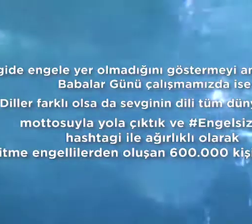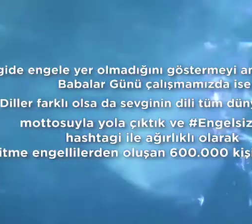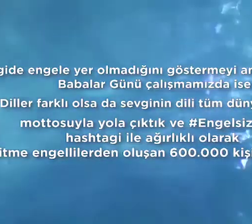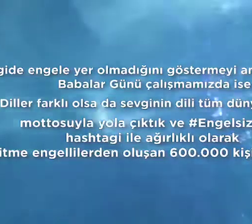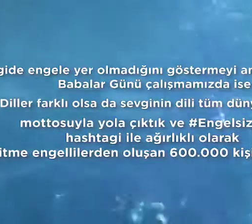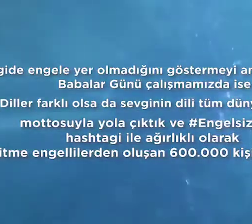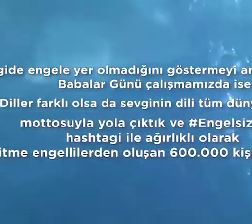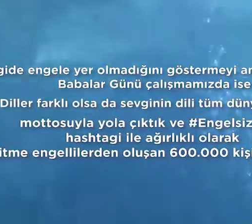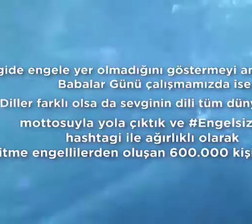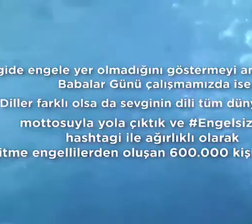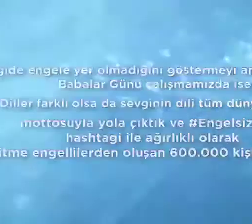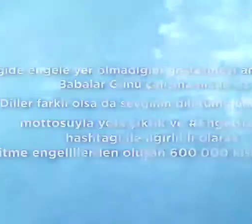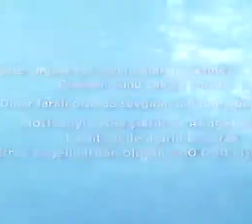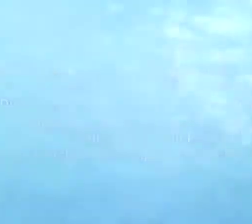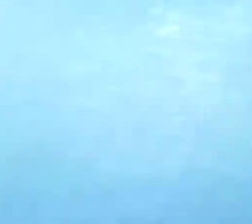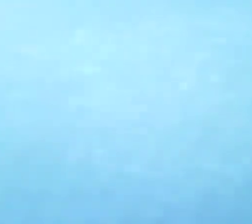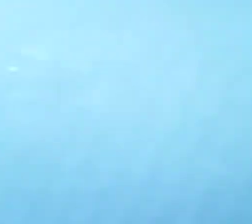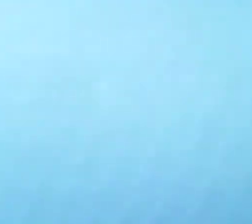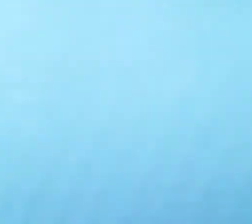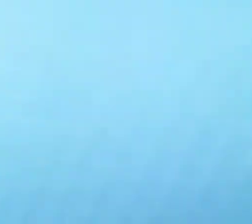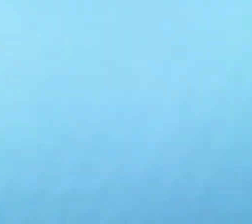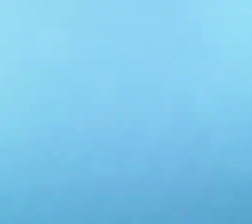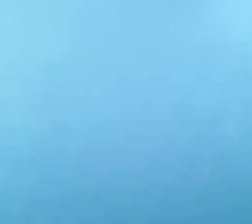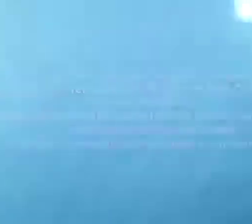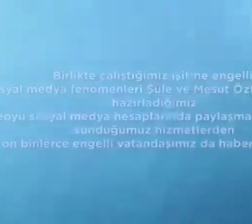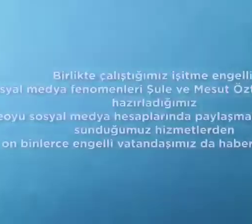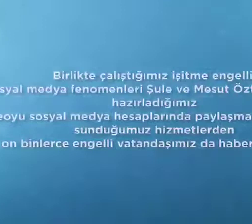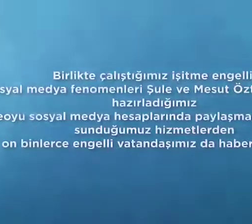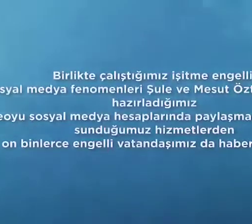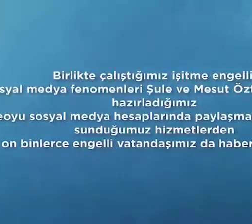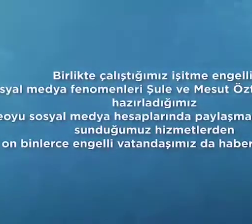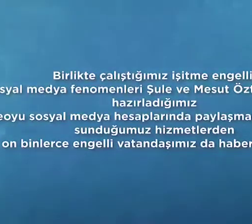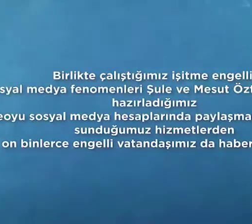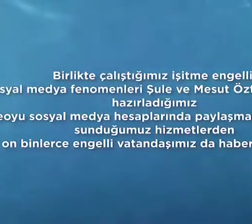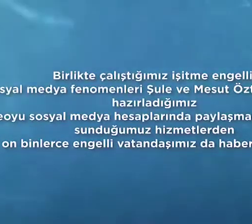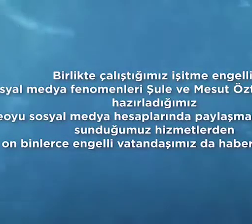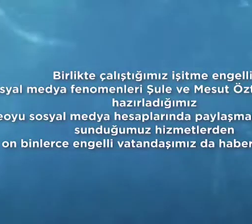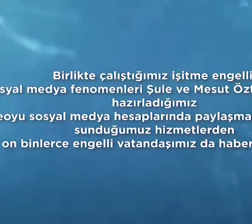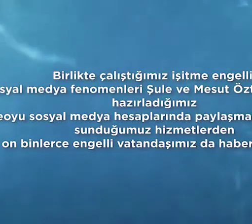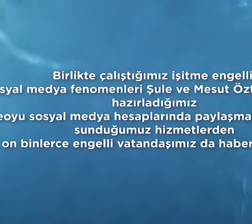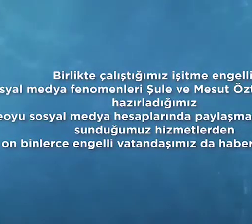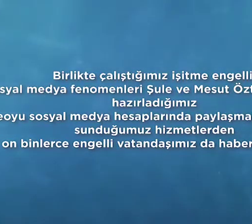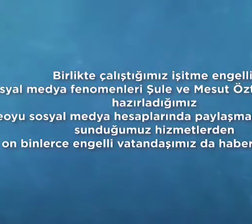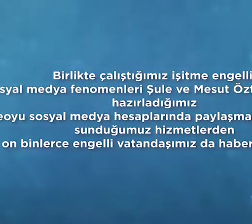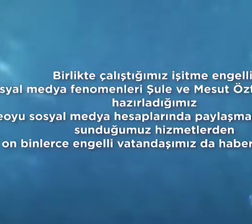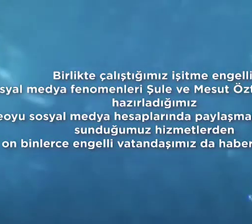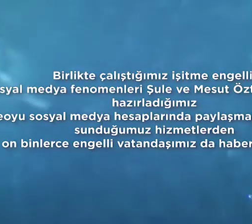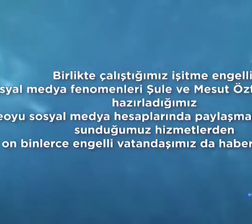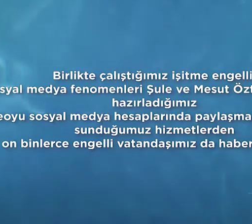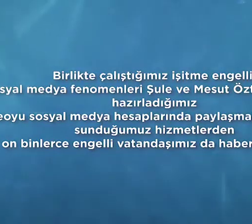kişiye ulaştık. Birlikte çalıştığımız işitme engelli sosyal medya fenomenleri, Şule ve Mesut Öztürk çiftinin